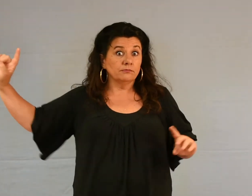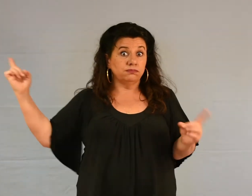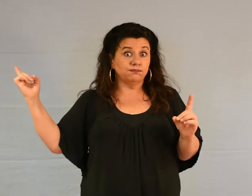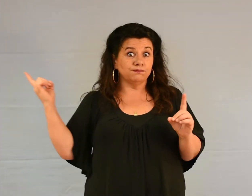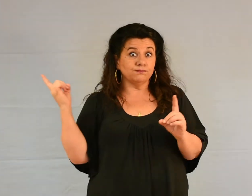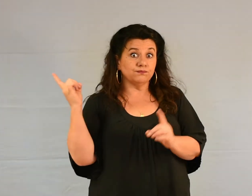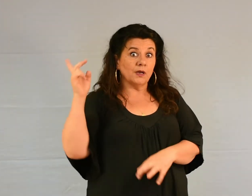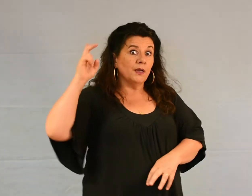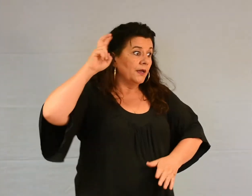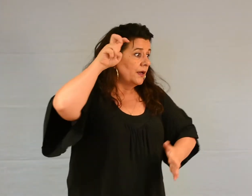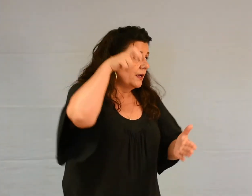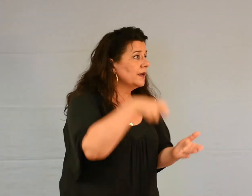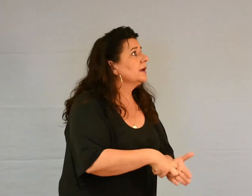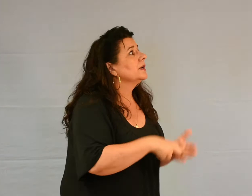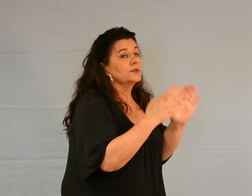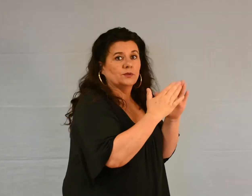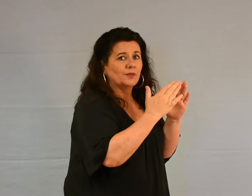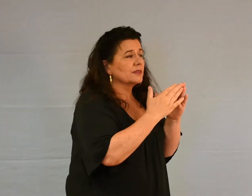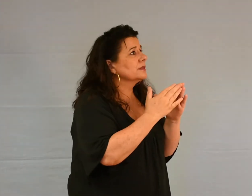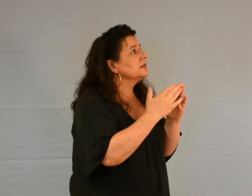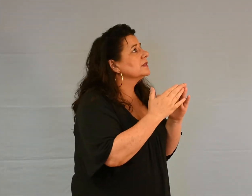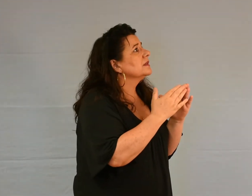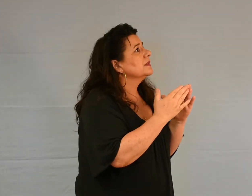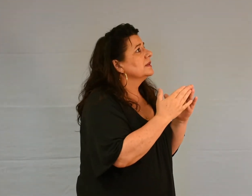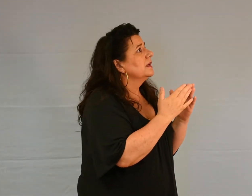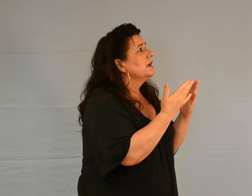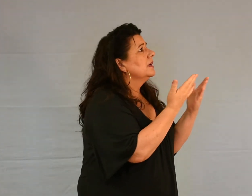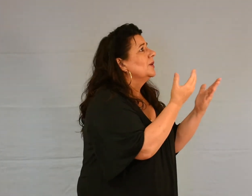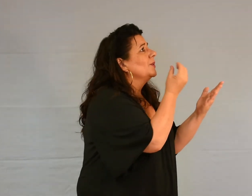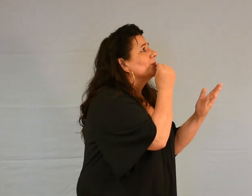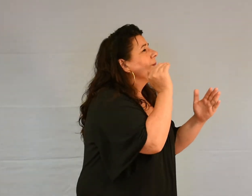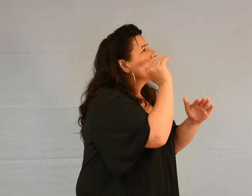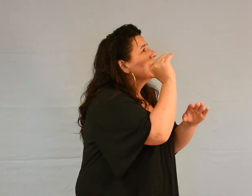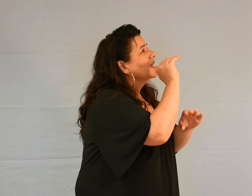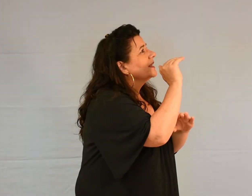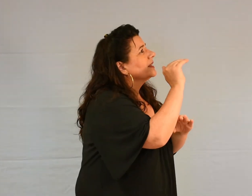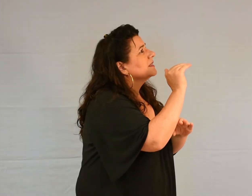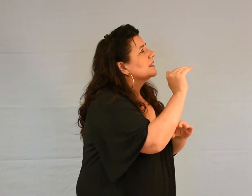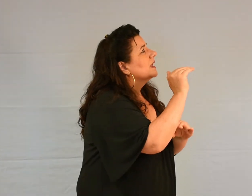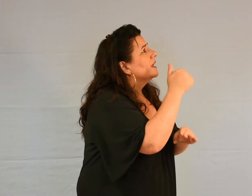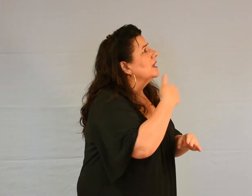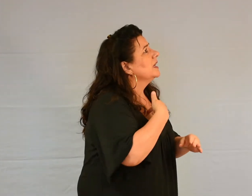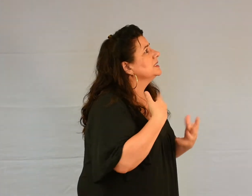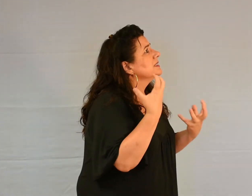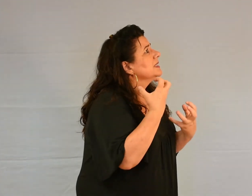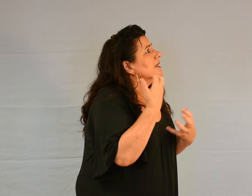genoux, lui demanda : « Bon maître, que dois-je faire pour avoir la vie éternelle en